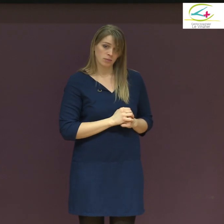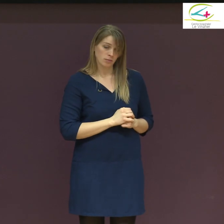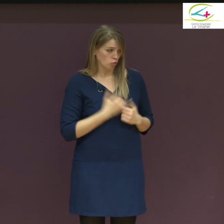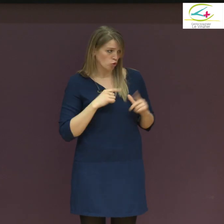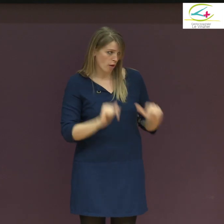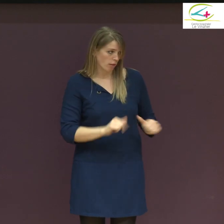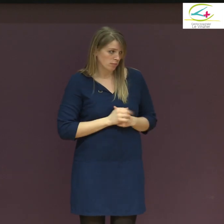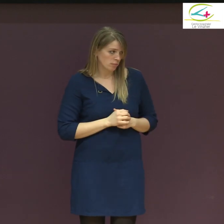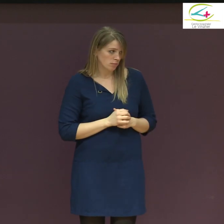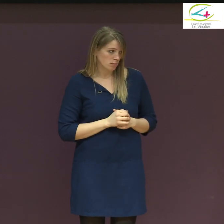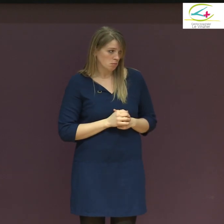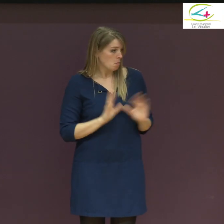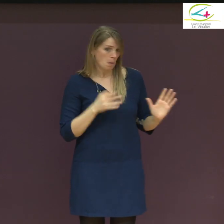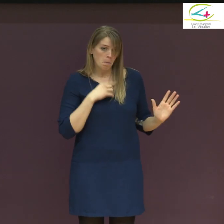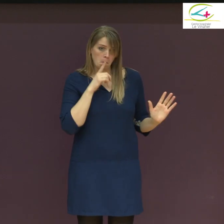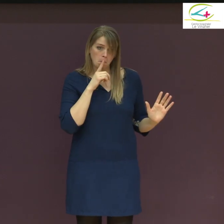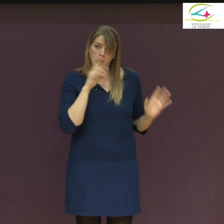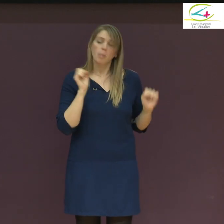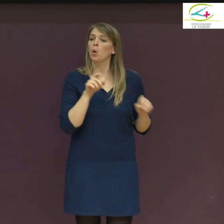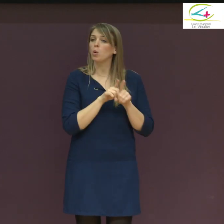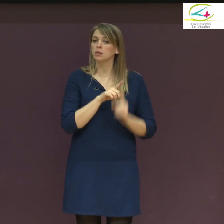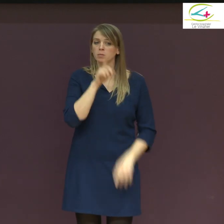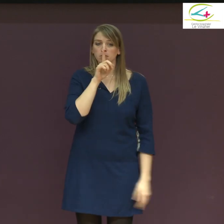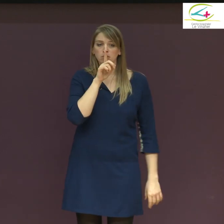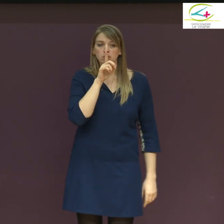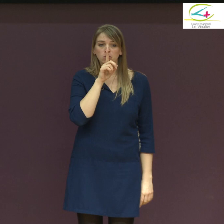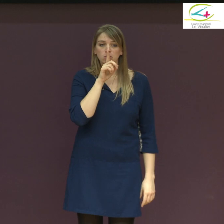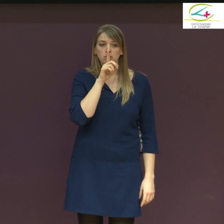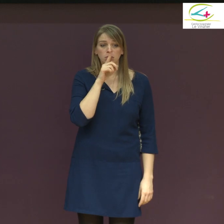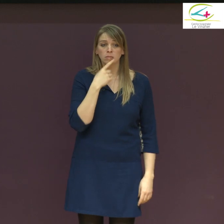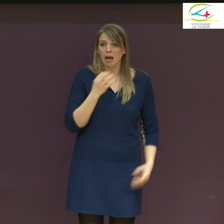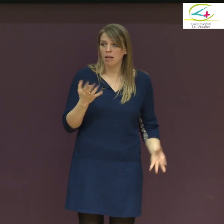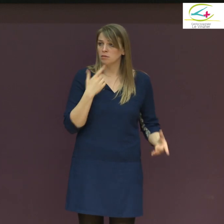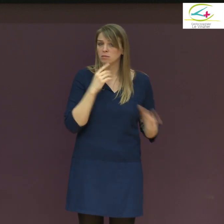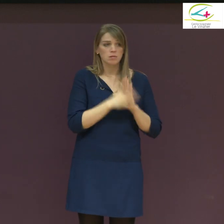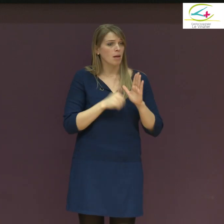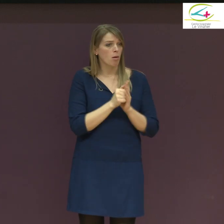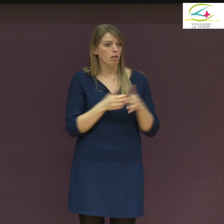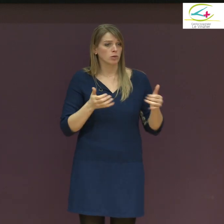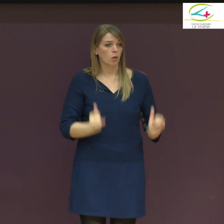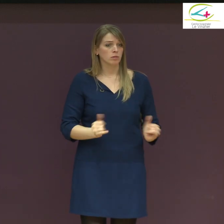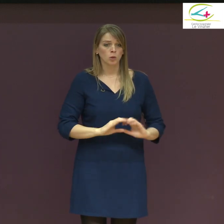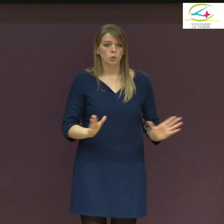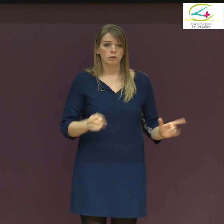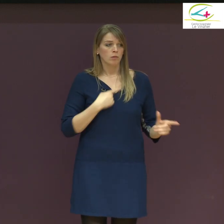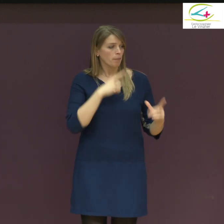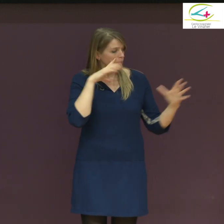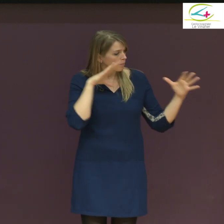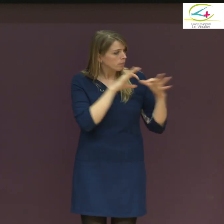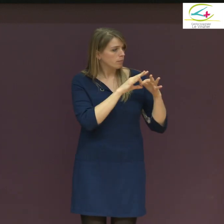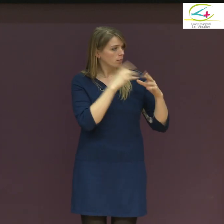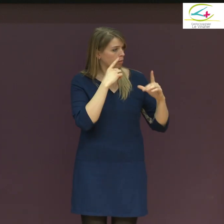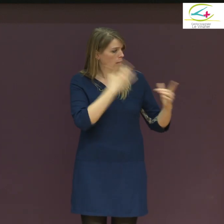là. Mais si vous ne voulez rien dire, vous ne dites rien. Rien d'ouvrir ces portes-là, se soucier de l'autre. Dans